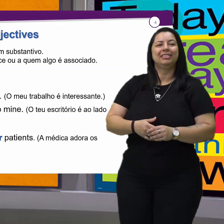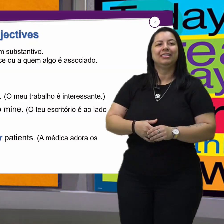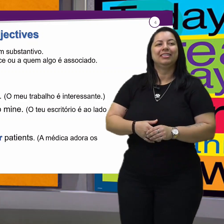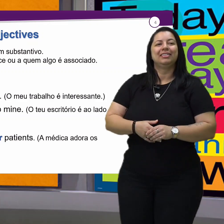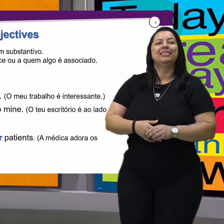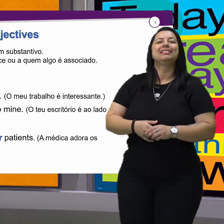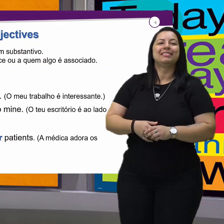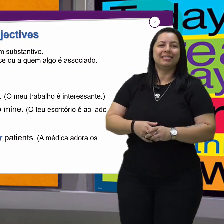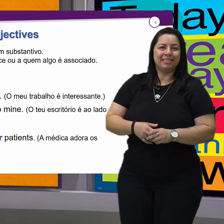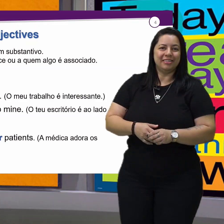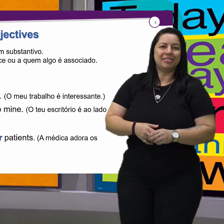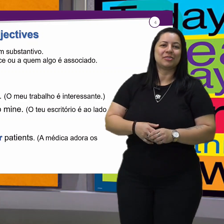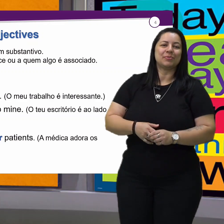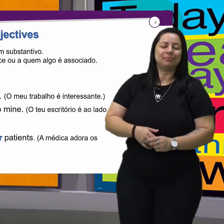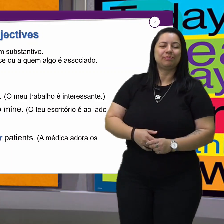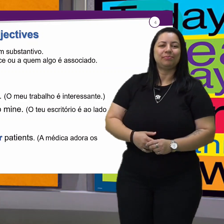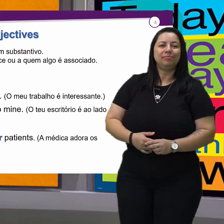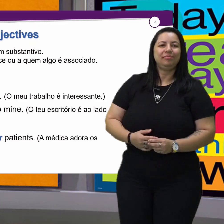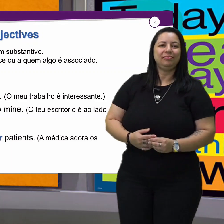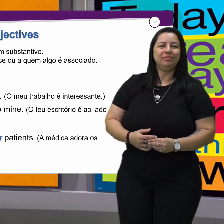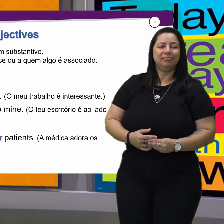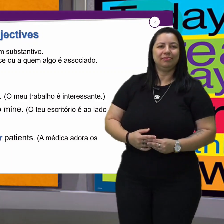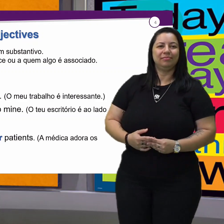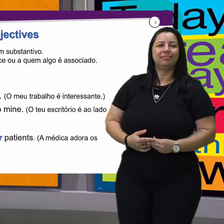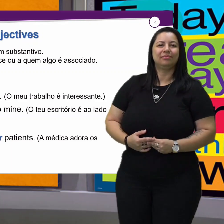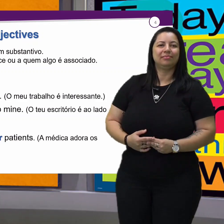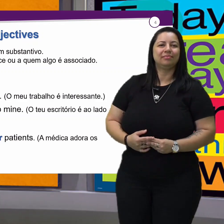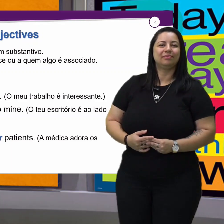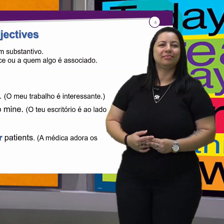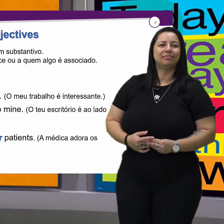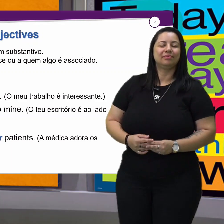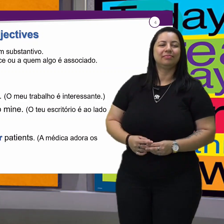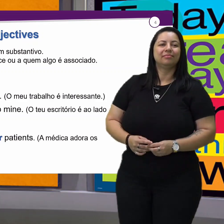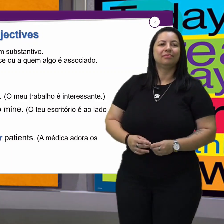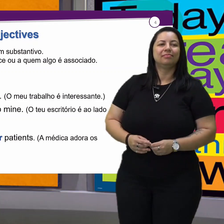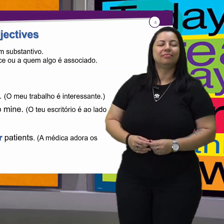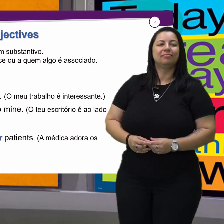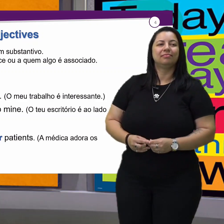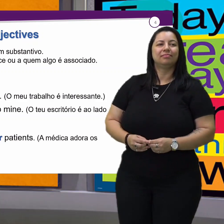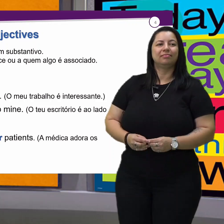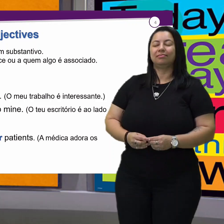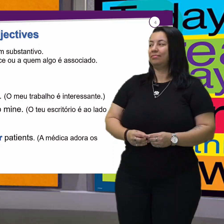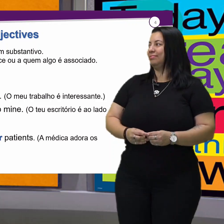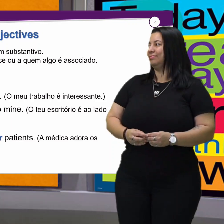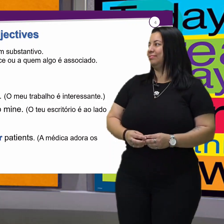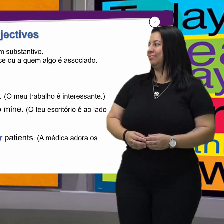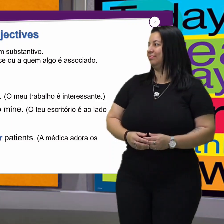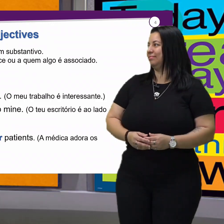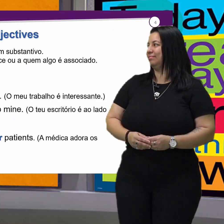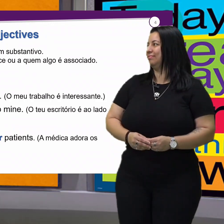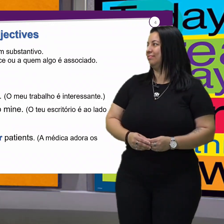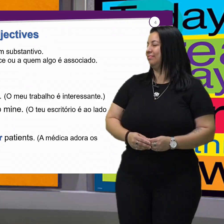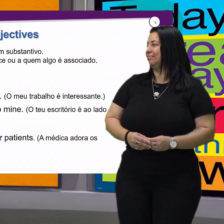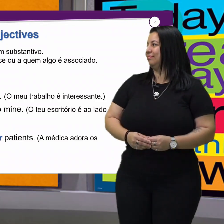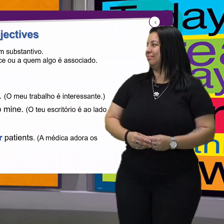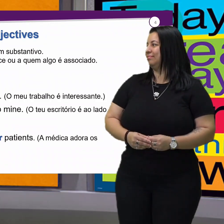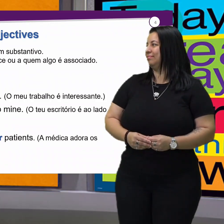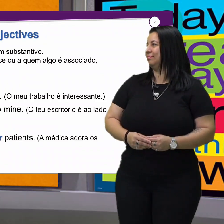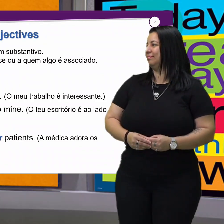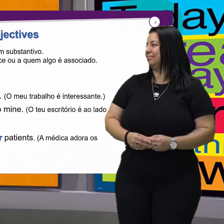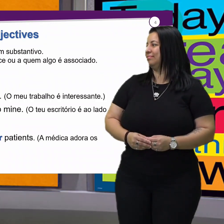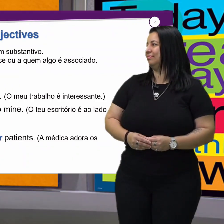língua funciona diferente, então dá para fazer essa ponte do português algumas das vezes, mas cuidado, watch out, né? Porque isso aí pode ser